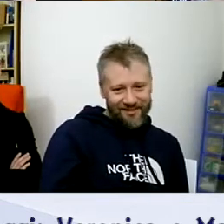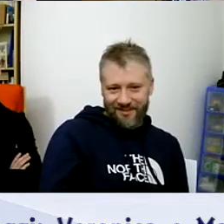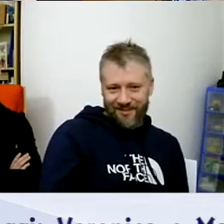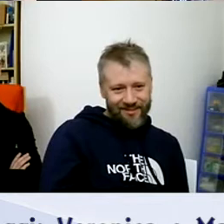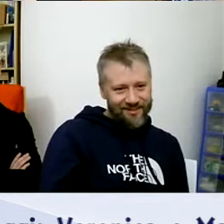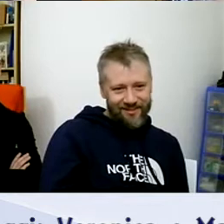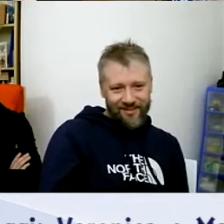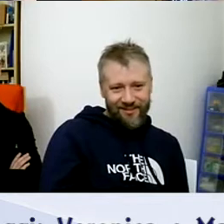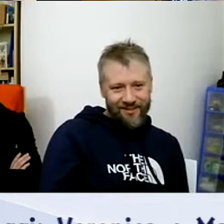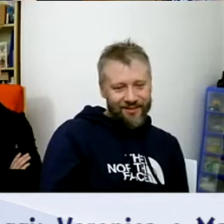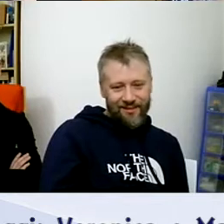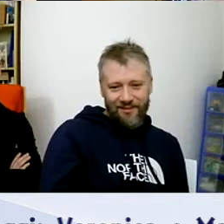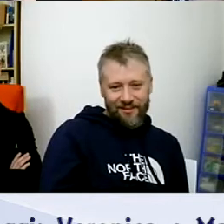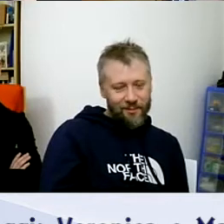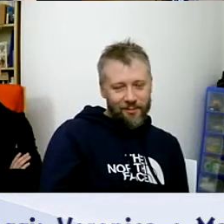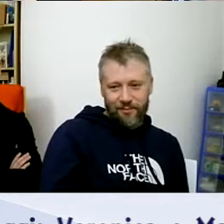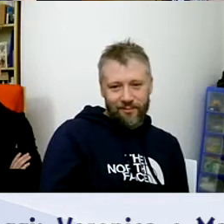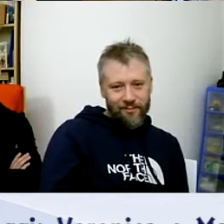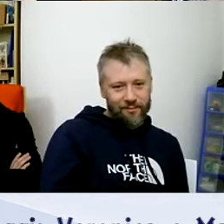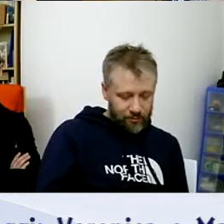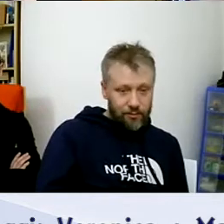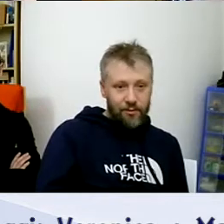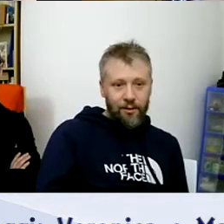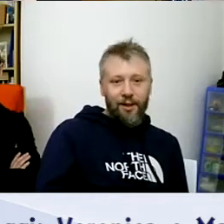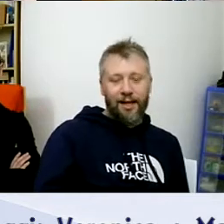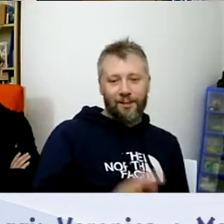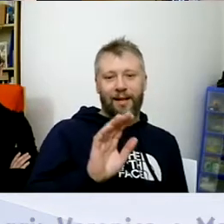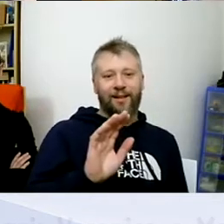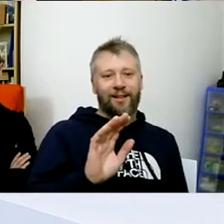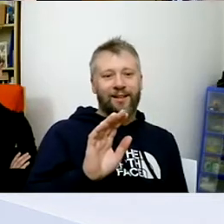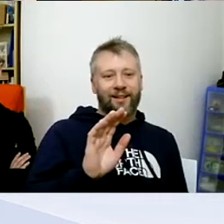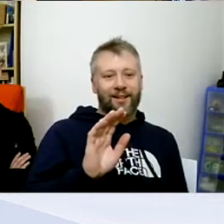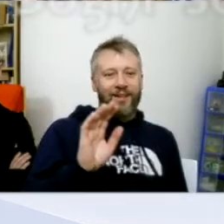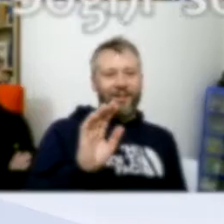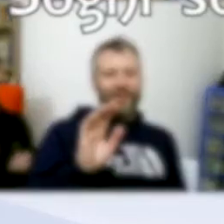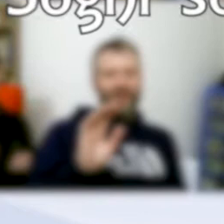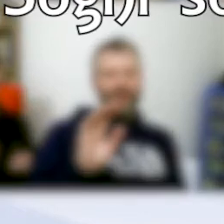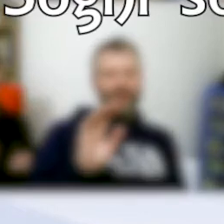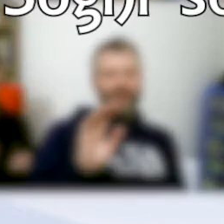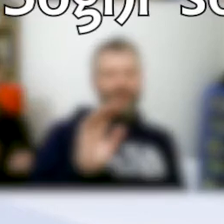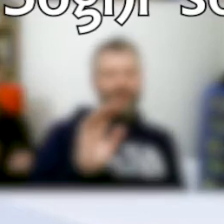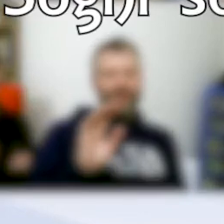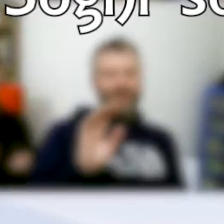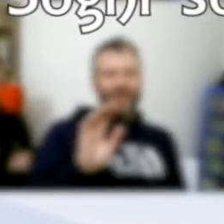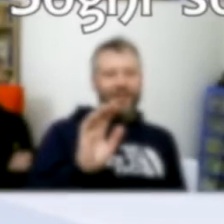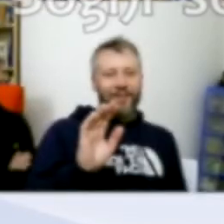sto andando a correre, si è fatto di ogni da ragazzi, un desiderio che vorreste esaudire.